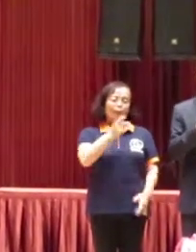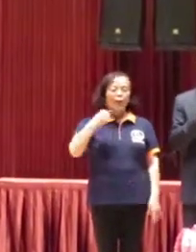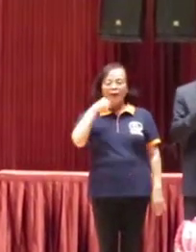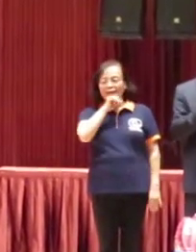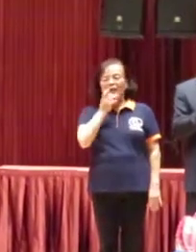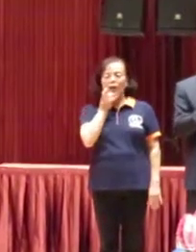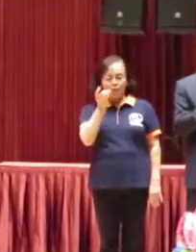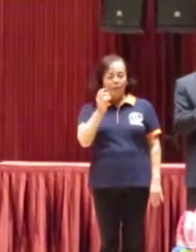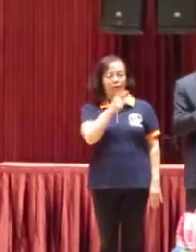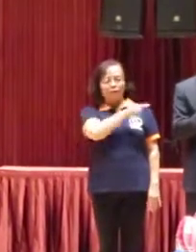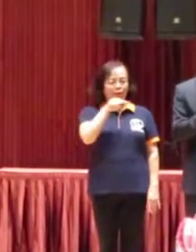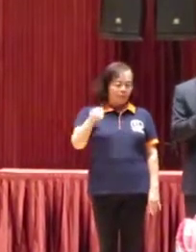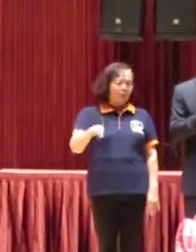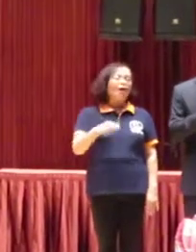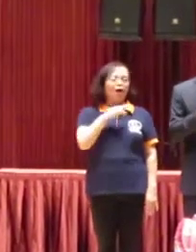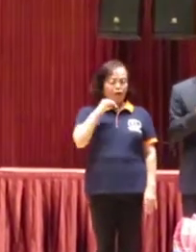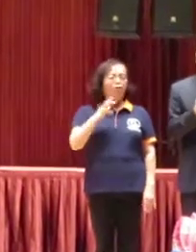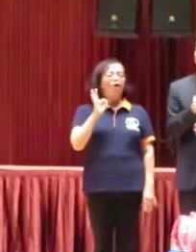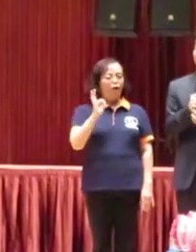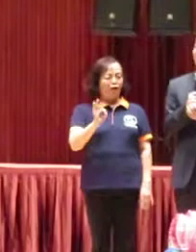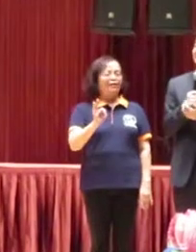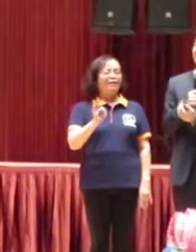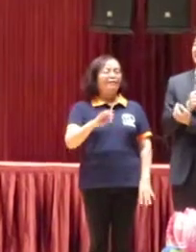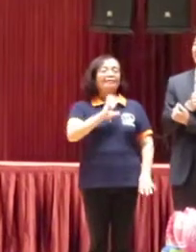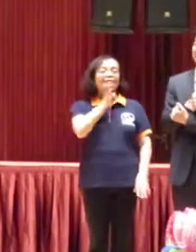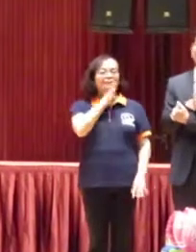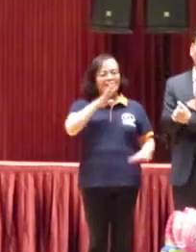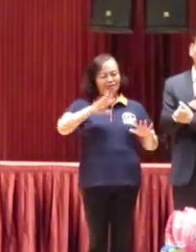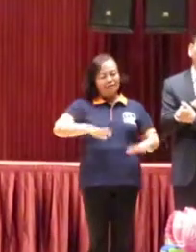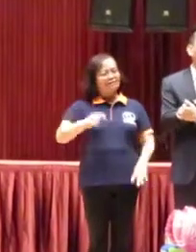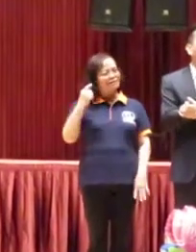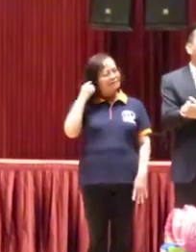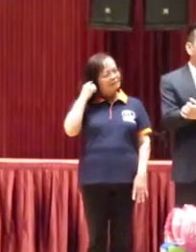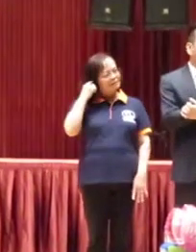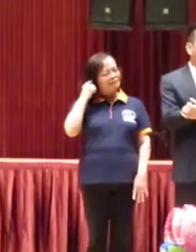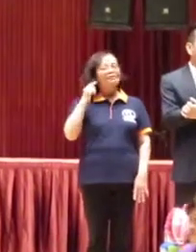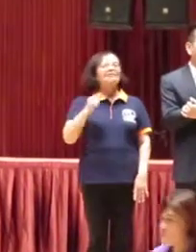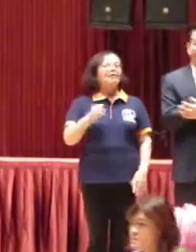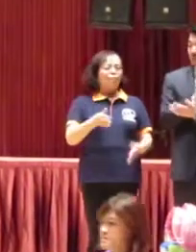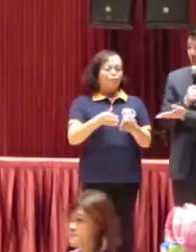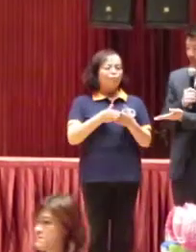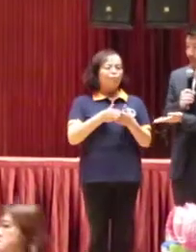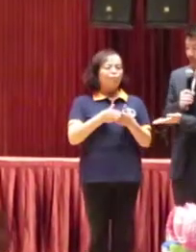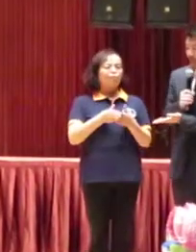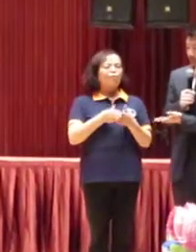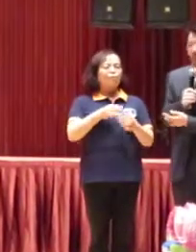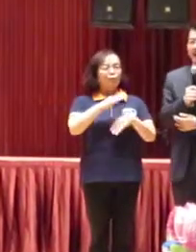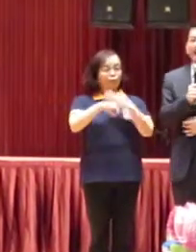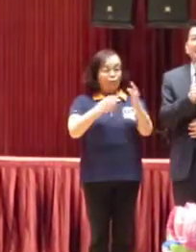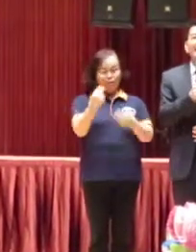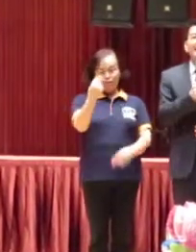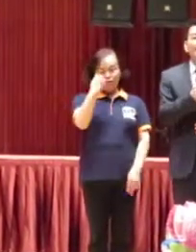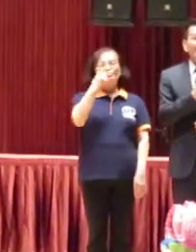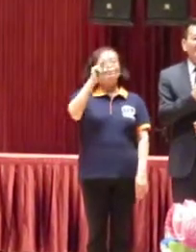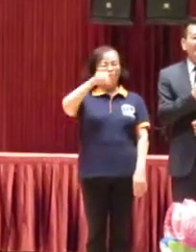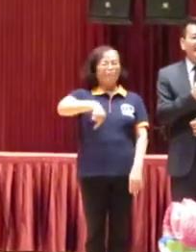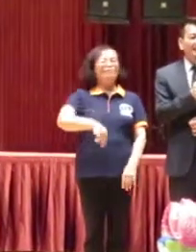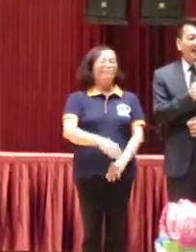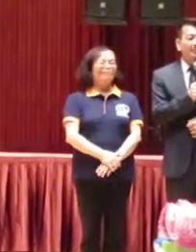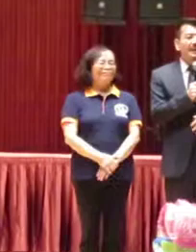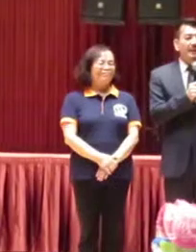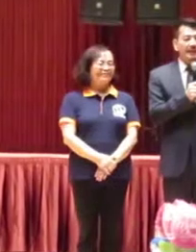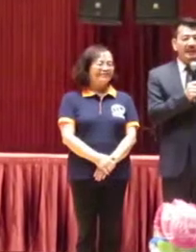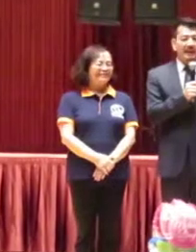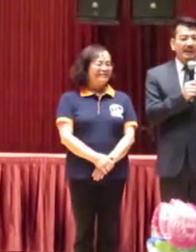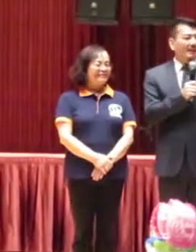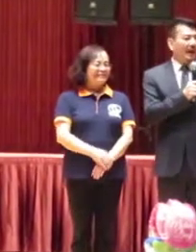传播哈，你要我讲英文也可以啦，但是今天哈，我想说大家要听英文，较困难一寡，听手语可以，对不对哈？那我要跟大家讲一